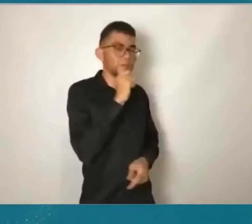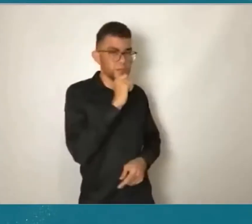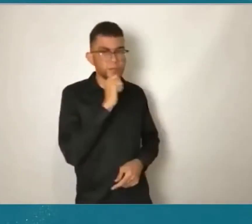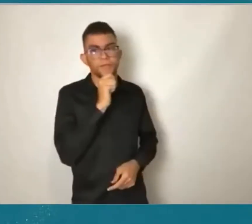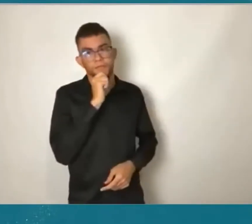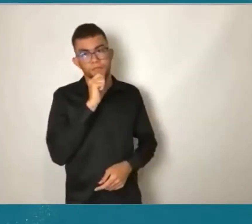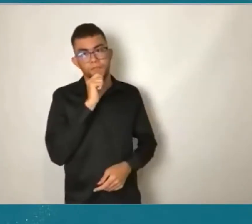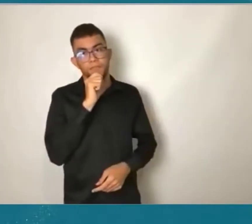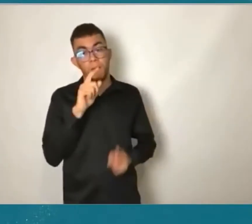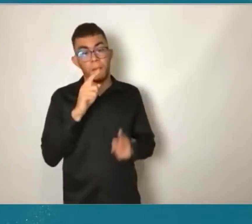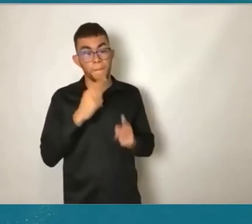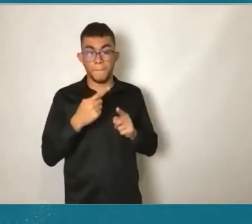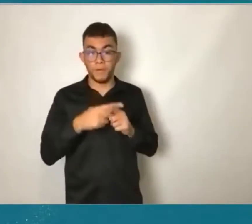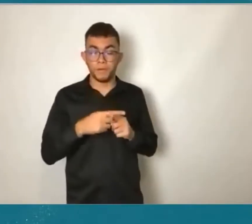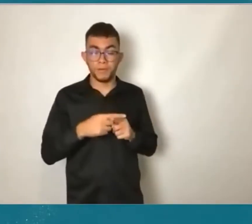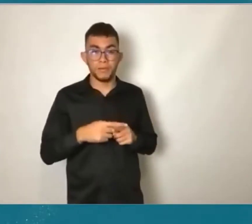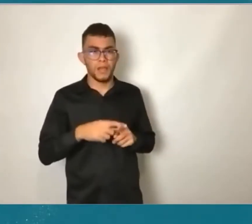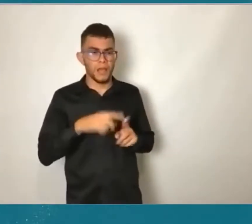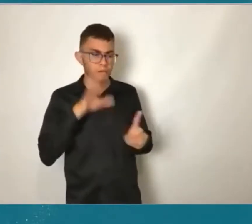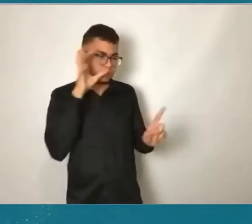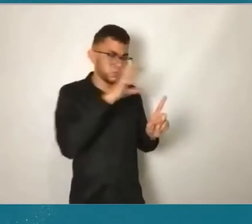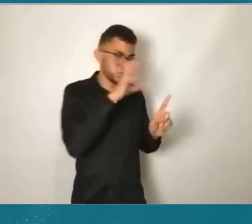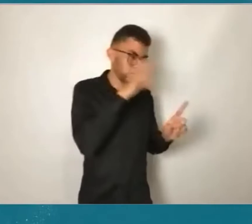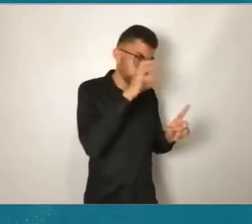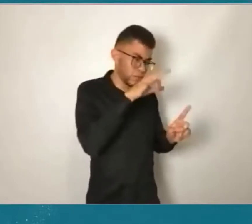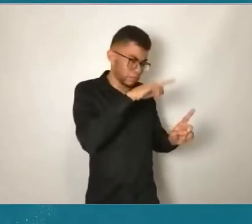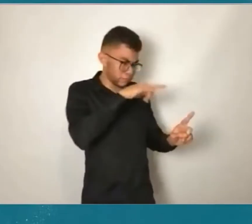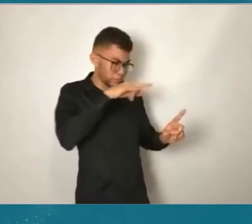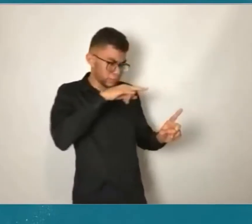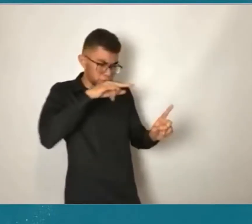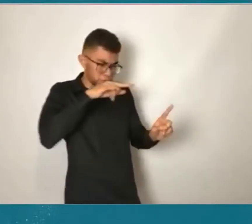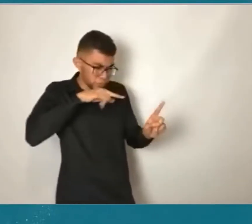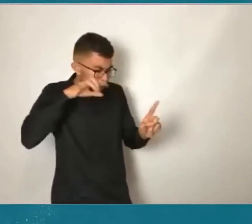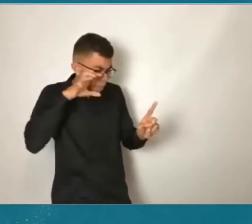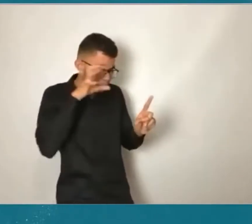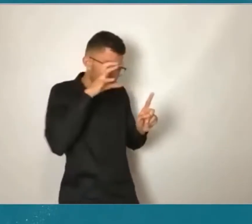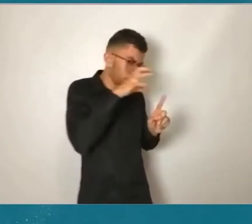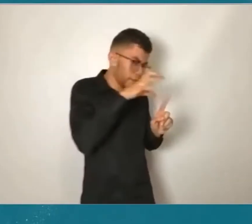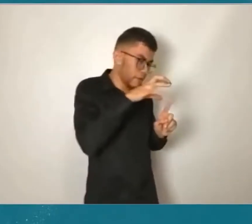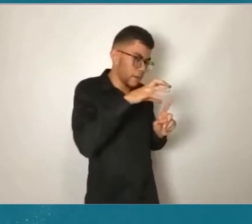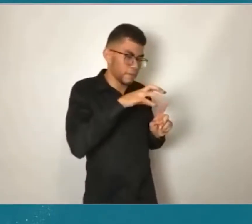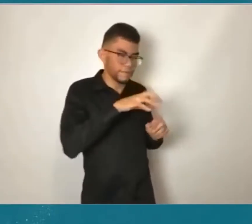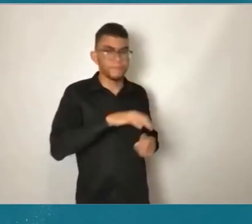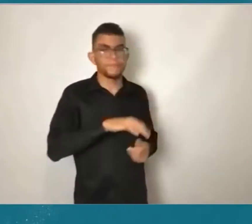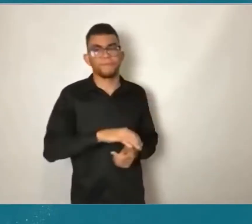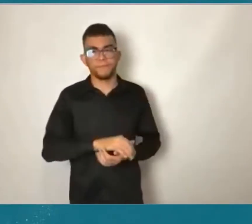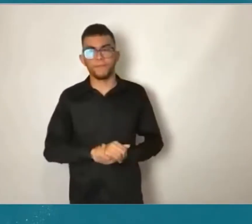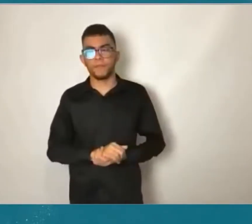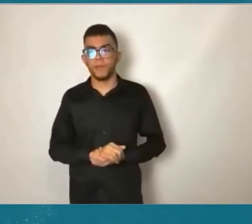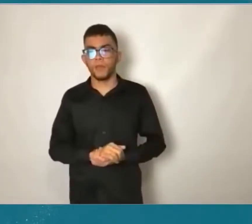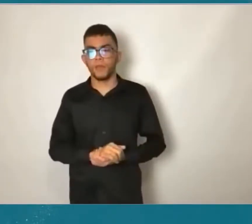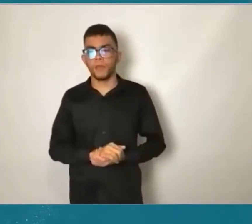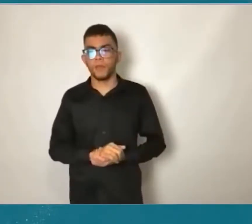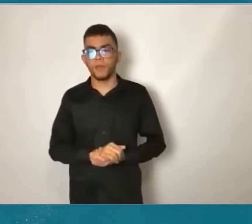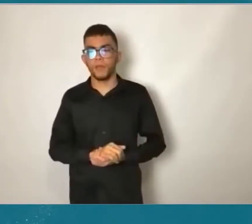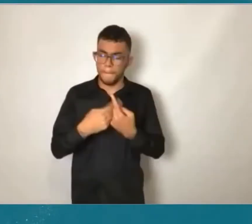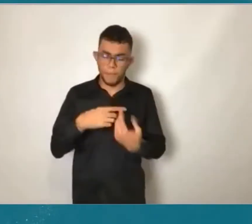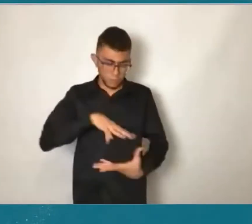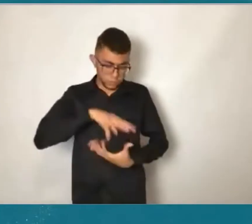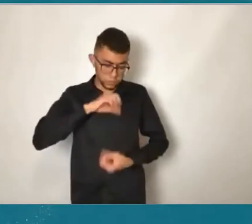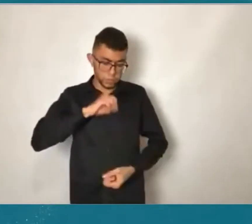fundo para vocês entenderem, tá? Aí, irmãos, aleluia, depois de nascido esse rei do reino dos